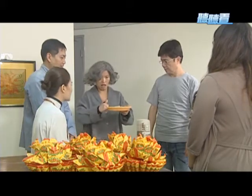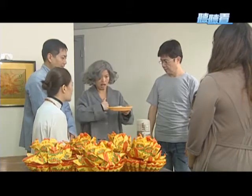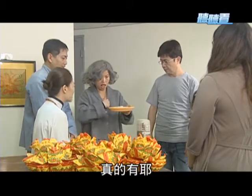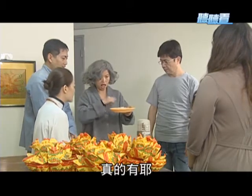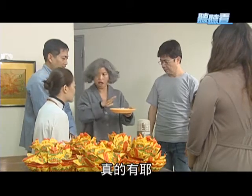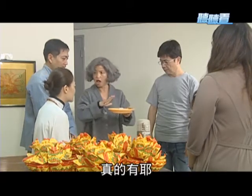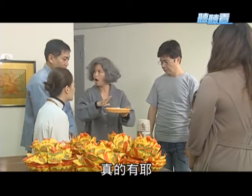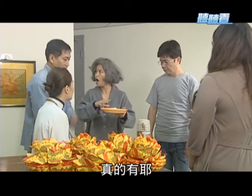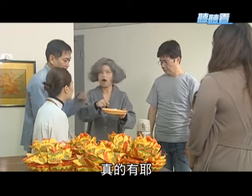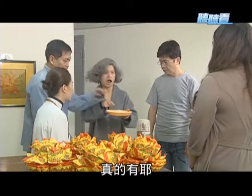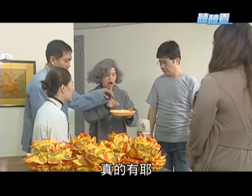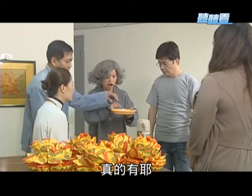真的有呢，